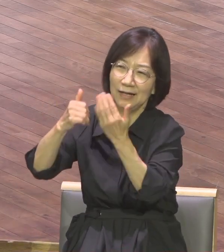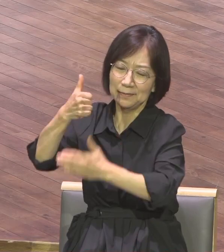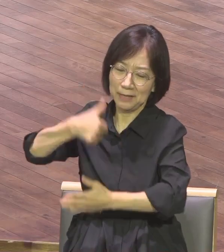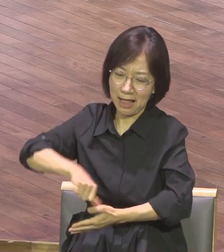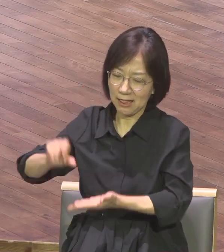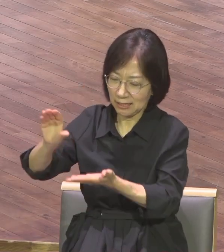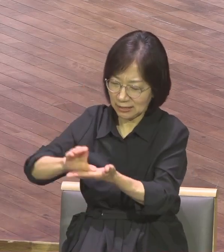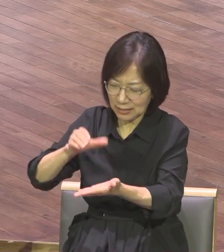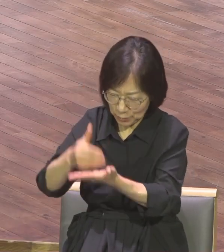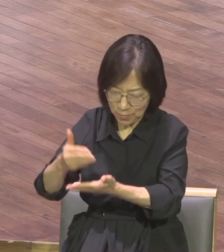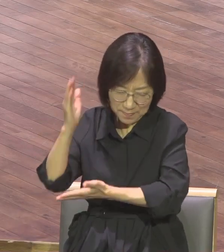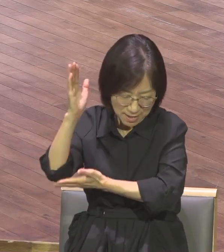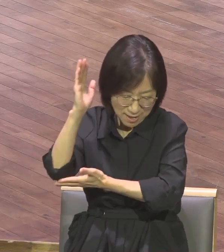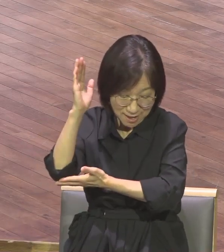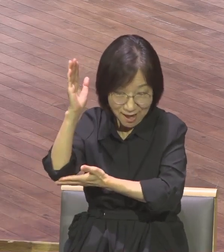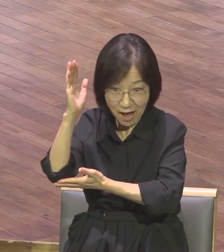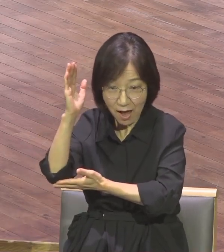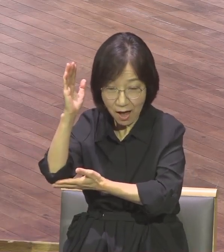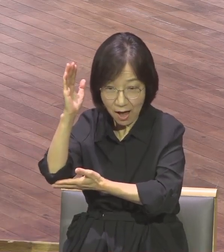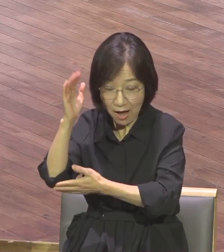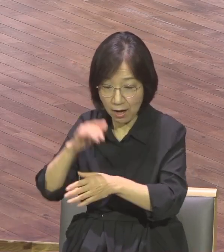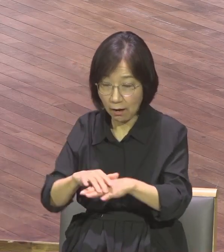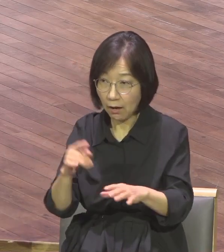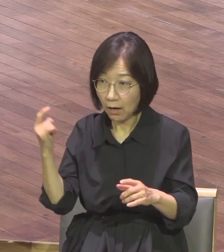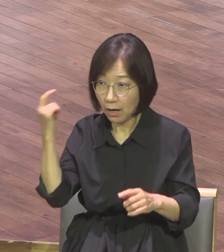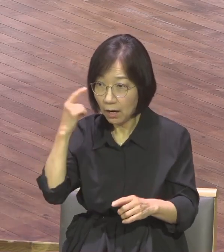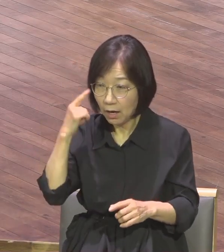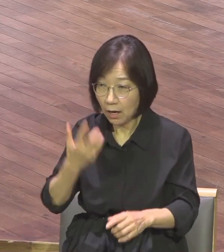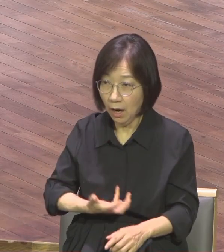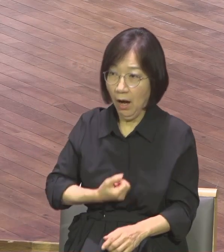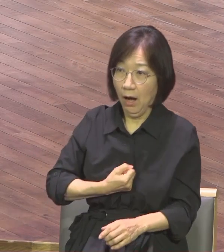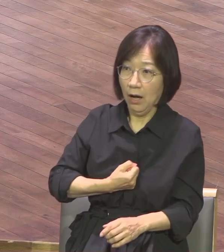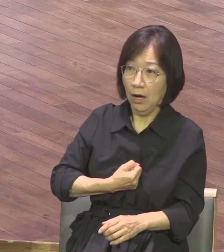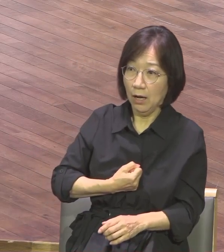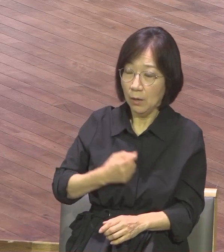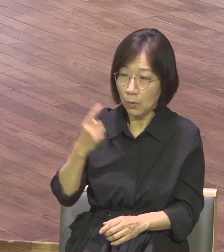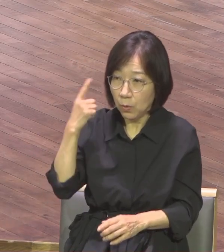거요. 듣는 사람들이 다 놀래요.